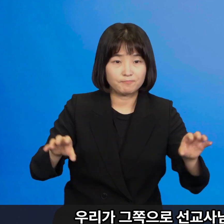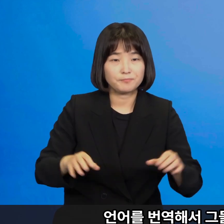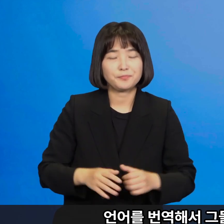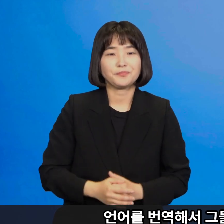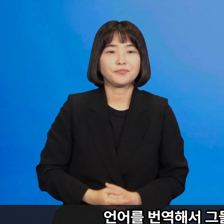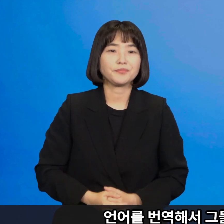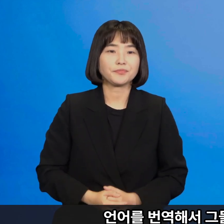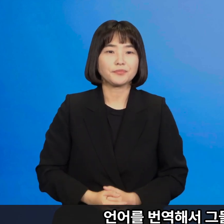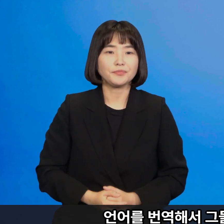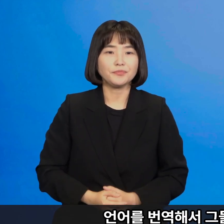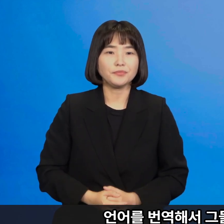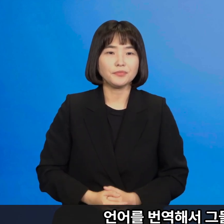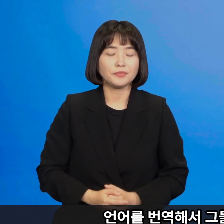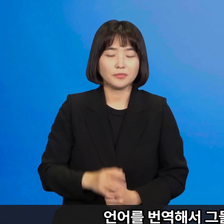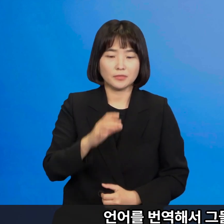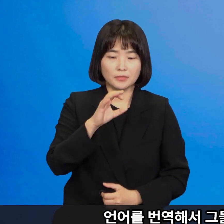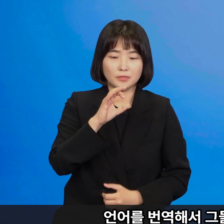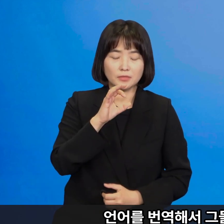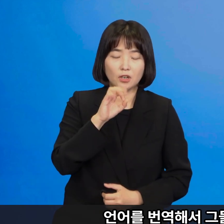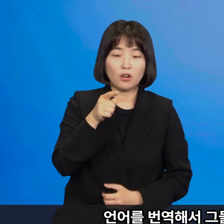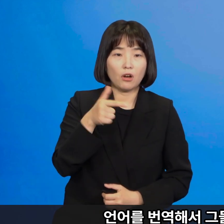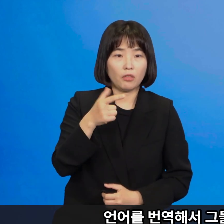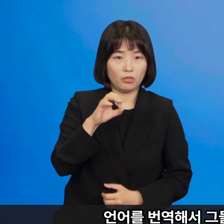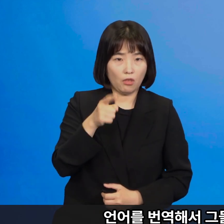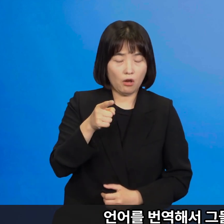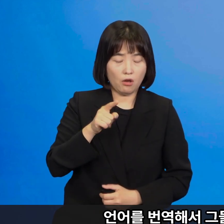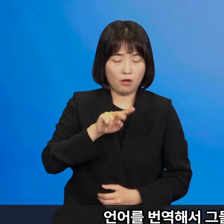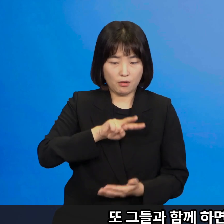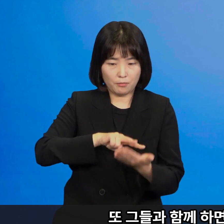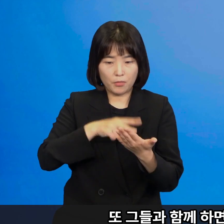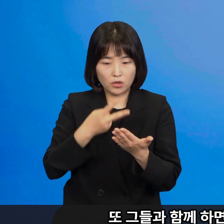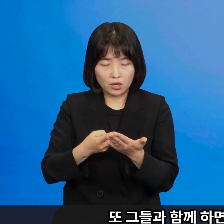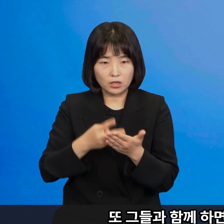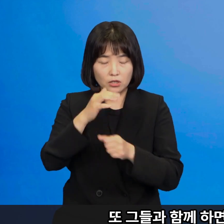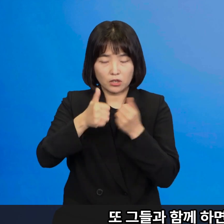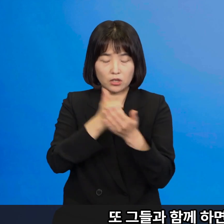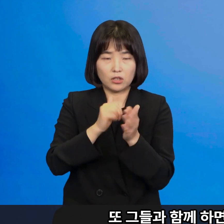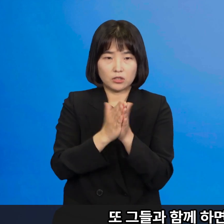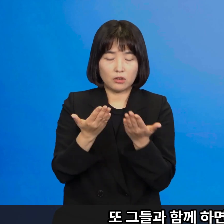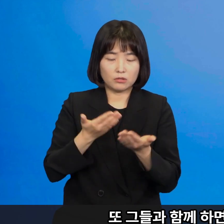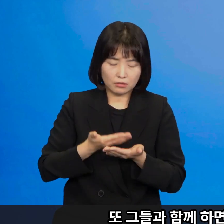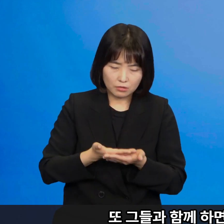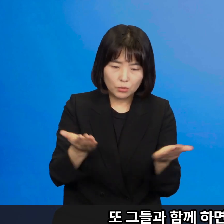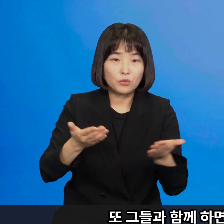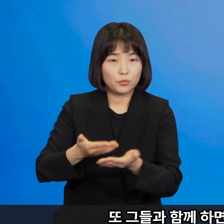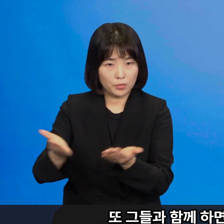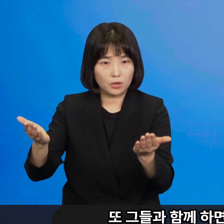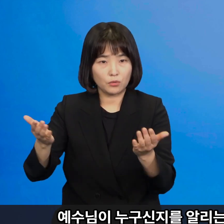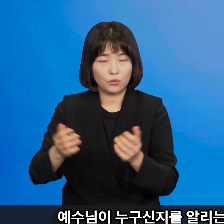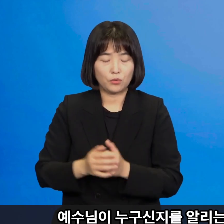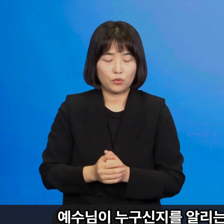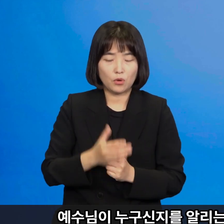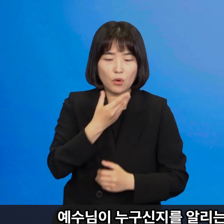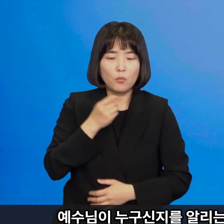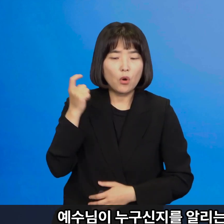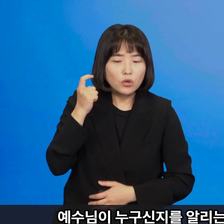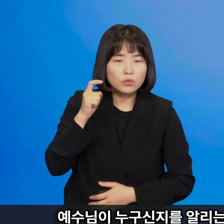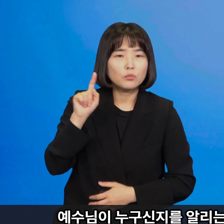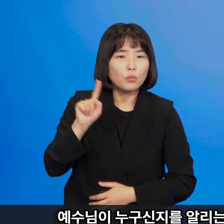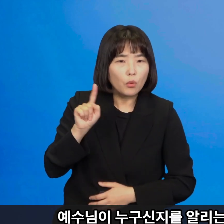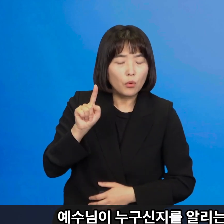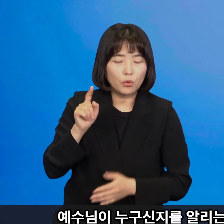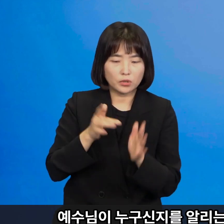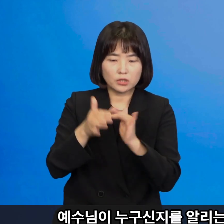것이죠. 언어를 번역해서 그들에게 성경을 보급하고 또 그들과 함께 하면서 복음이 무엇인지를, 예수님이